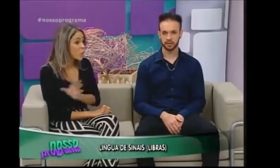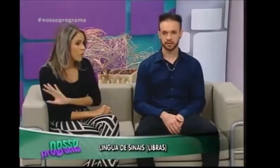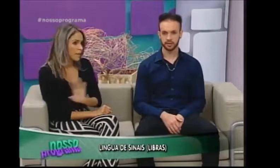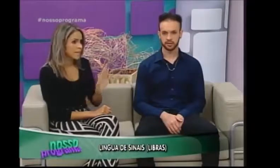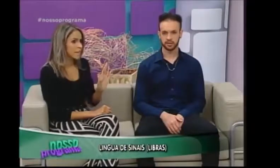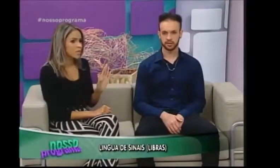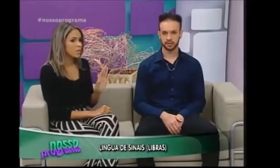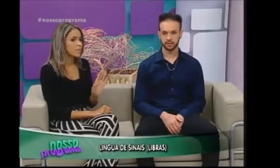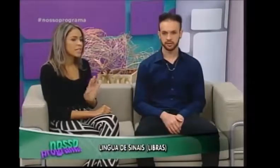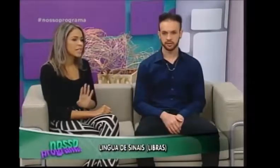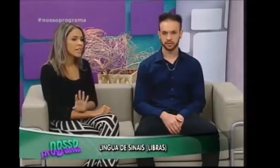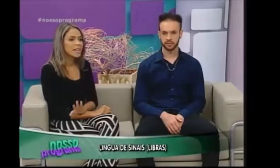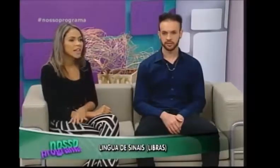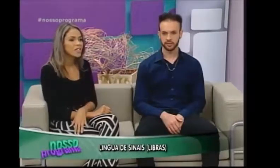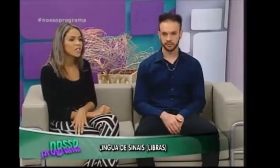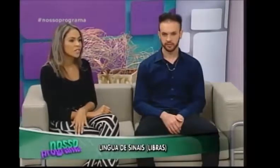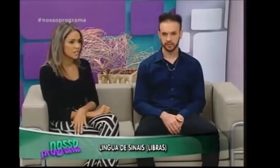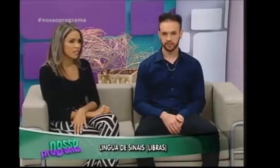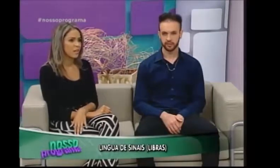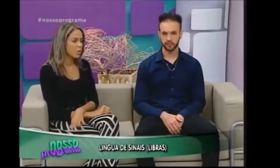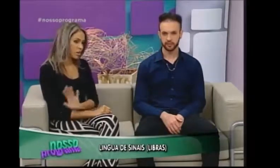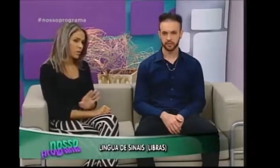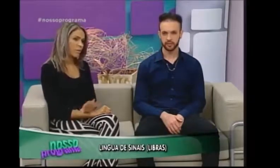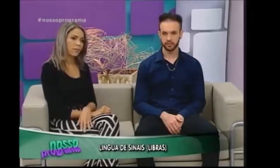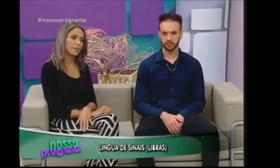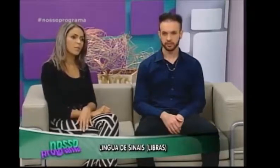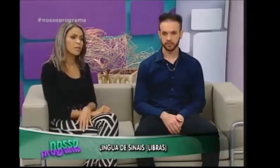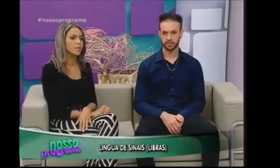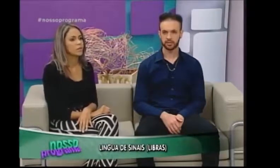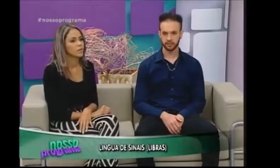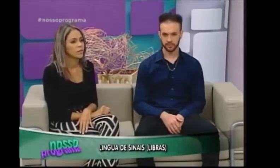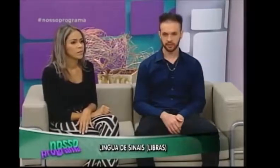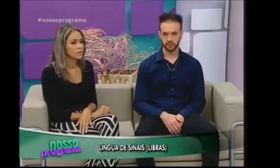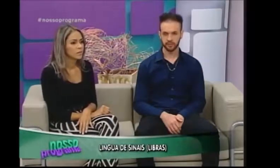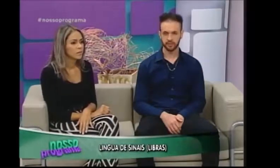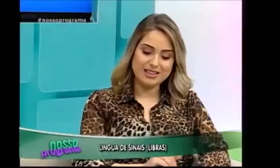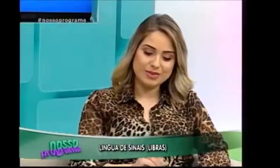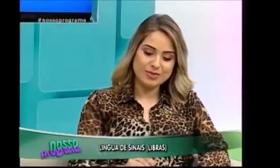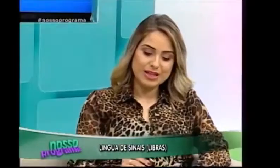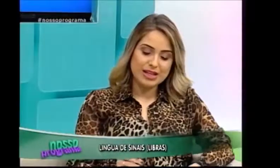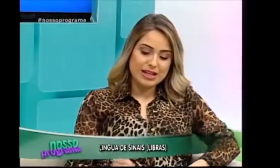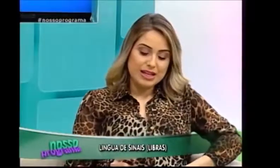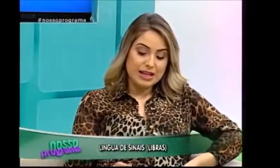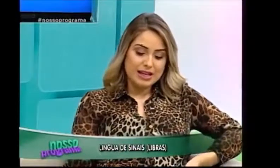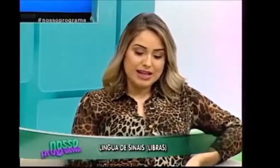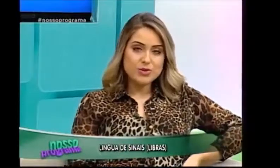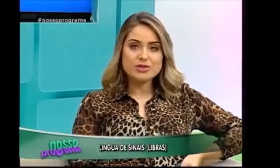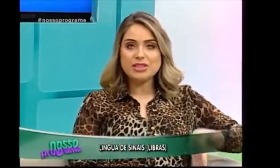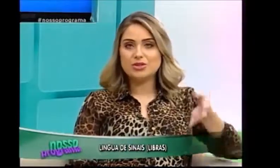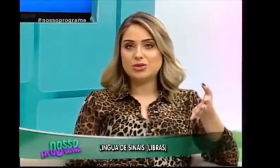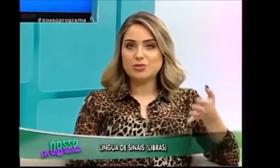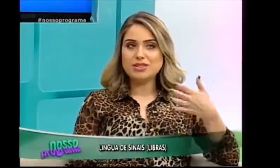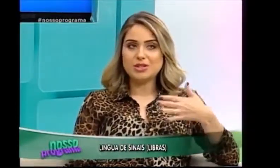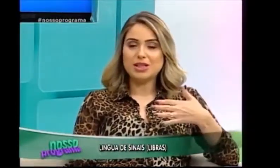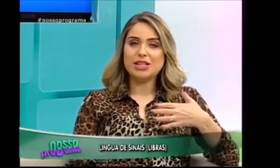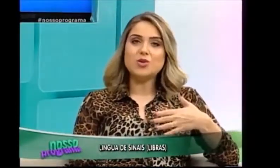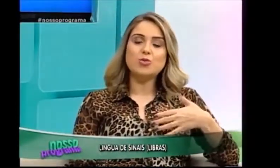começou o Ministério de Libras nas igrejas. Hoje não trabalha mais com isso. Nossa, mas que lindo. Eu me sinto aqui como